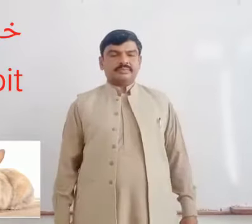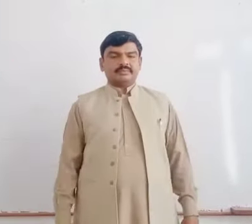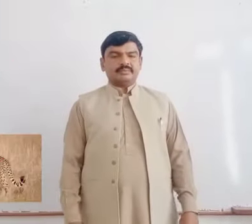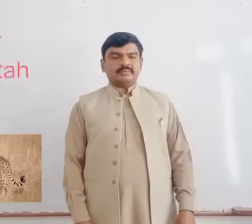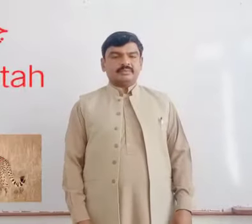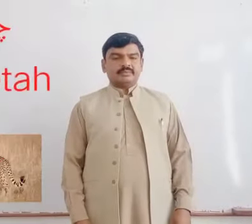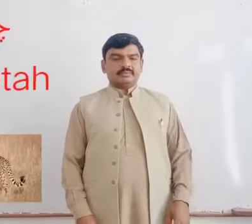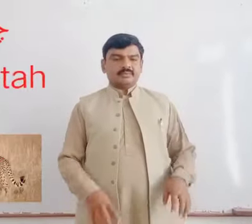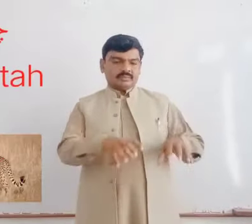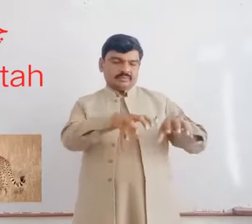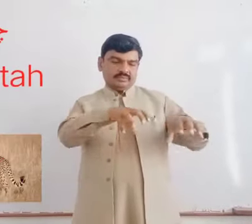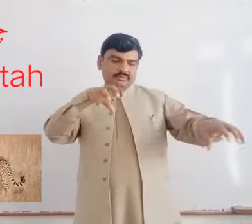चीता,